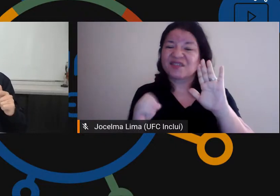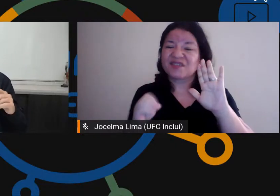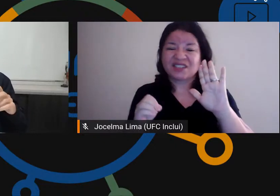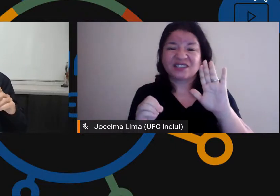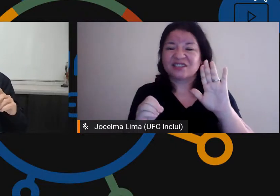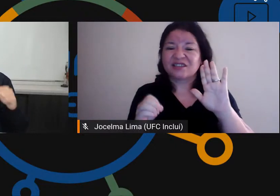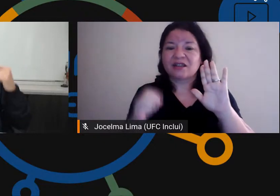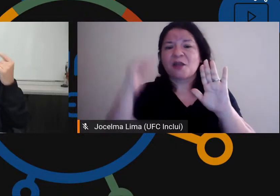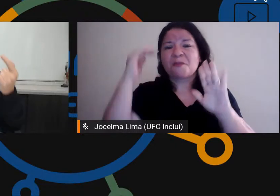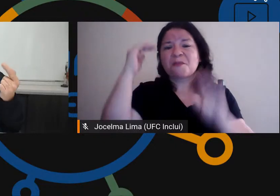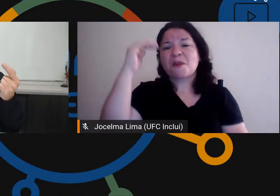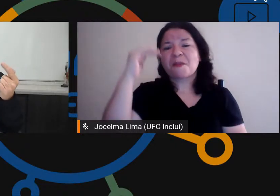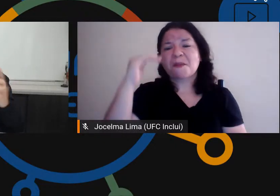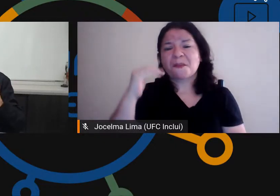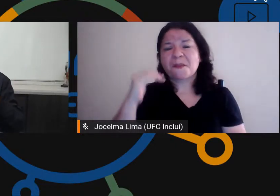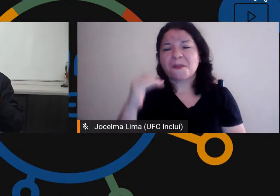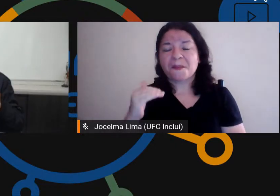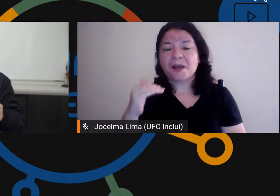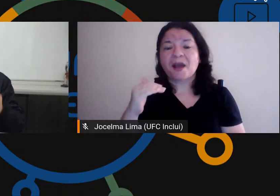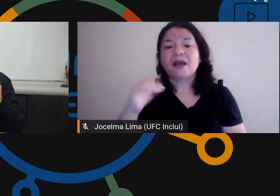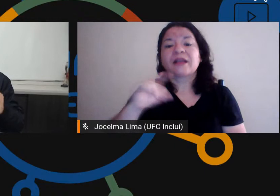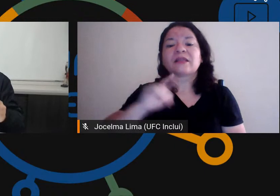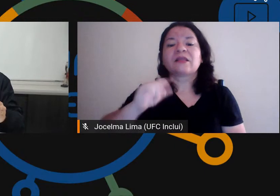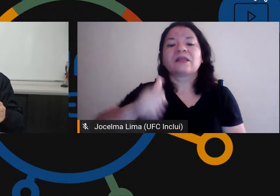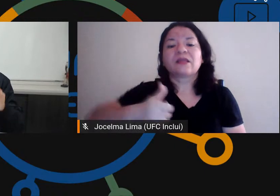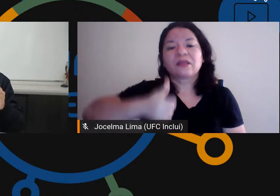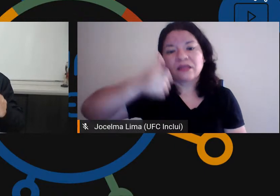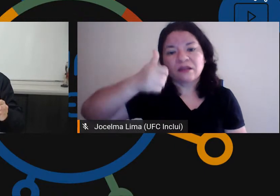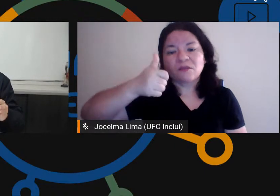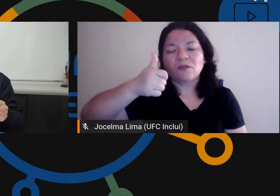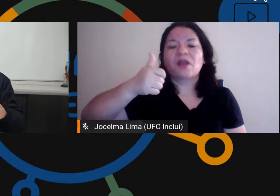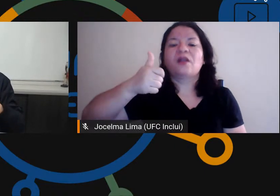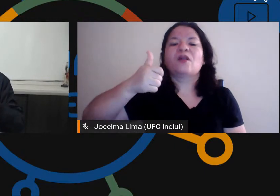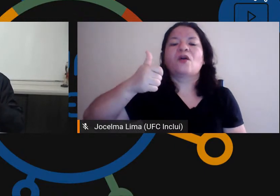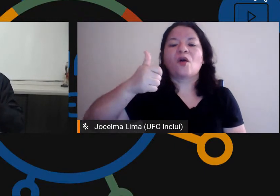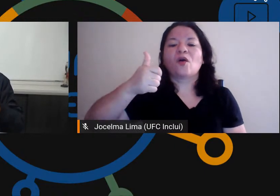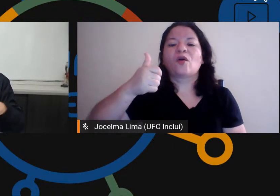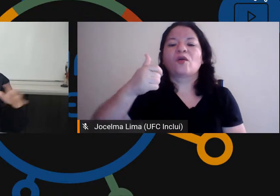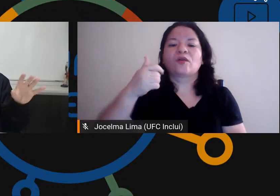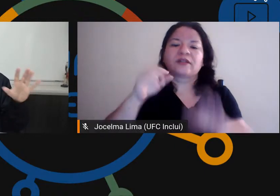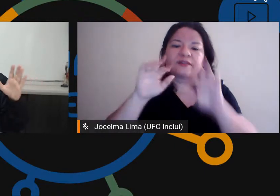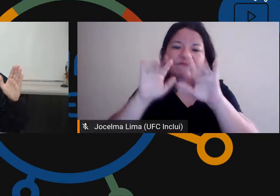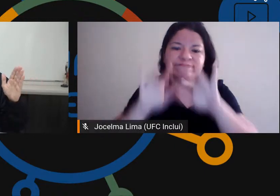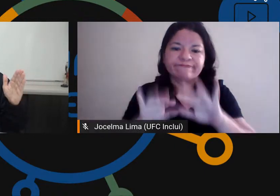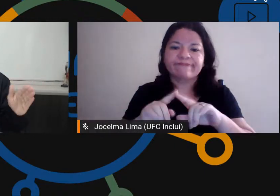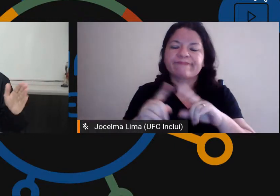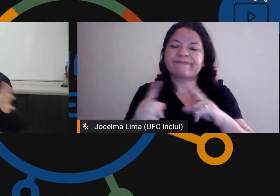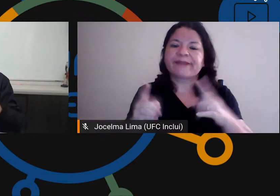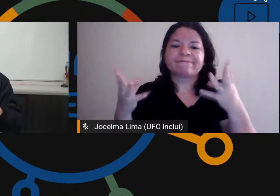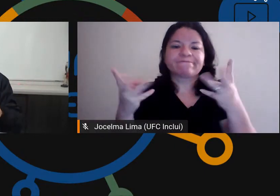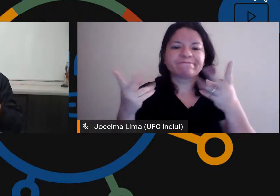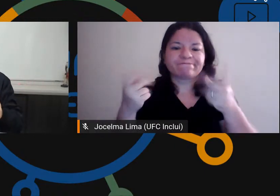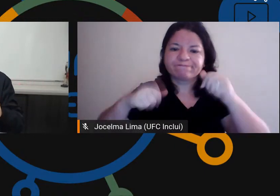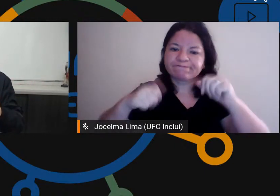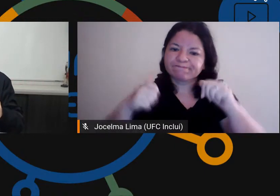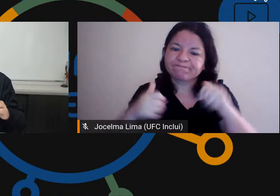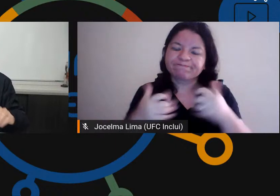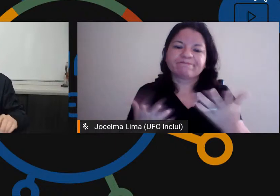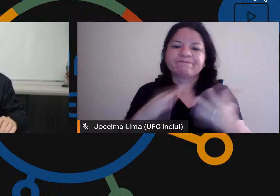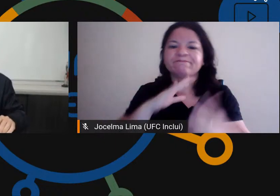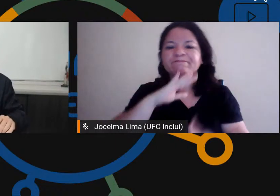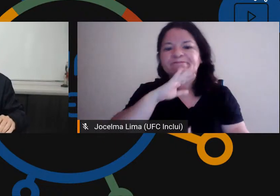foi melhora de produto bruto, mas não de eficiência, capacidade e qualidade, né? Então, nós temos esse quadro, e esse quadro tem que